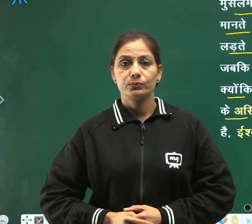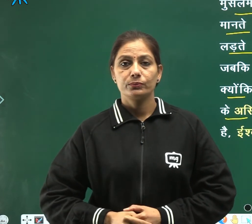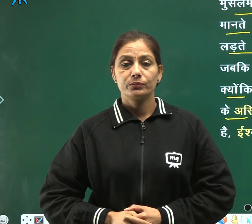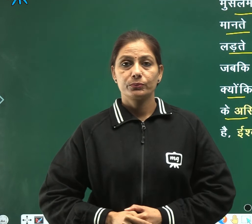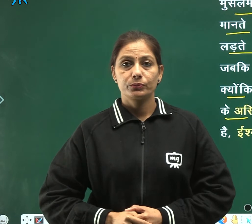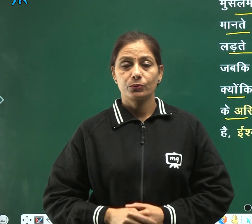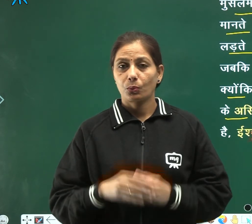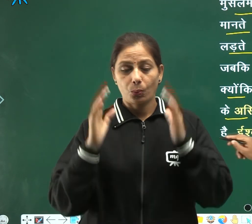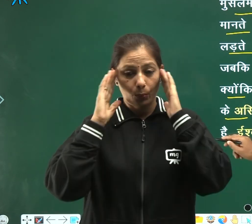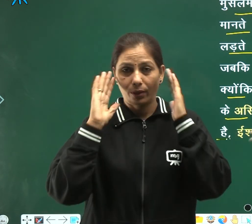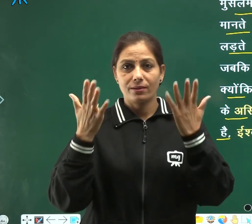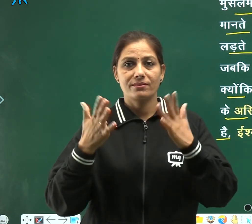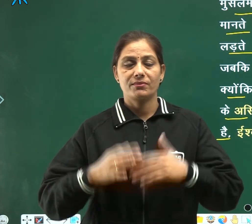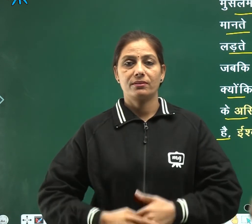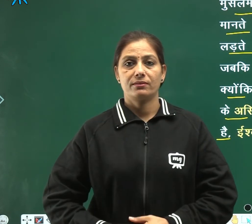नहीं समझा।